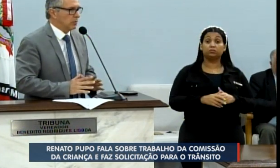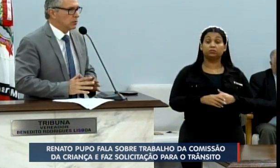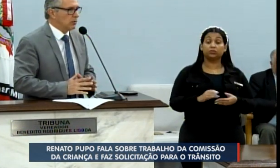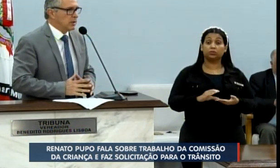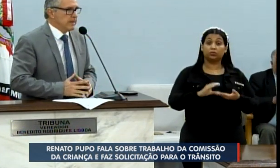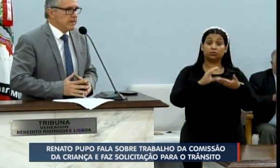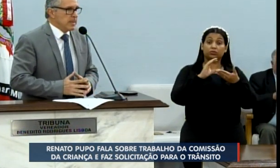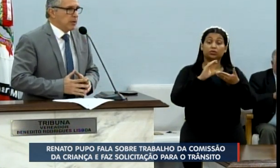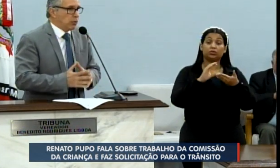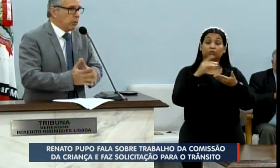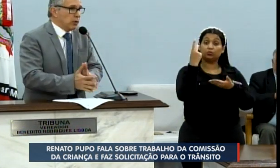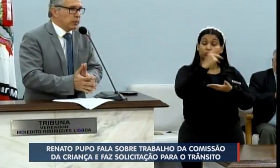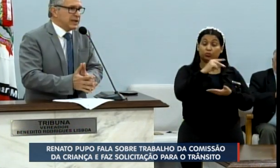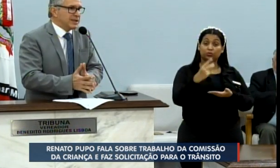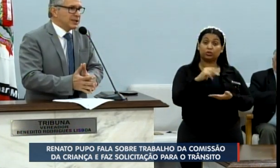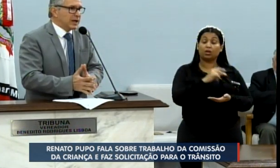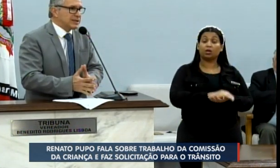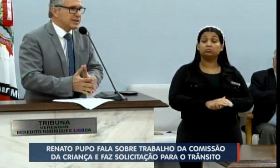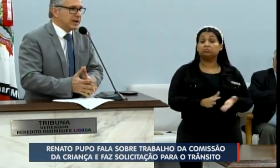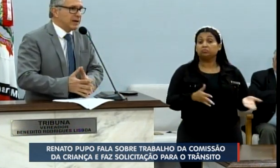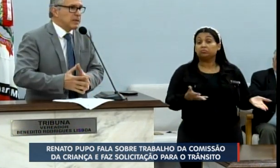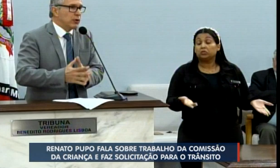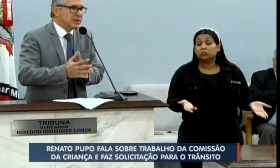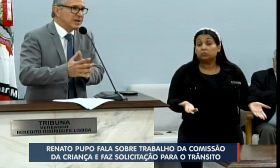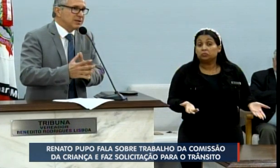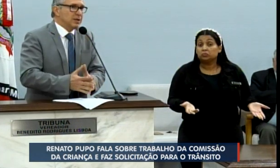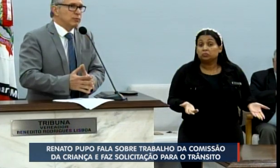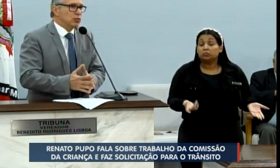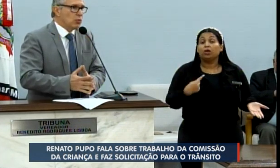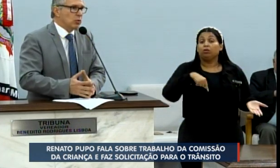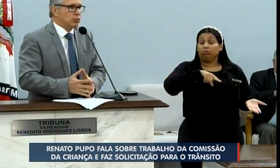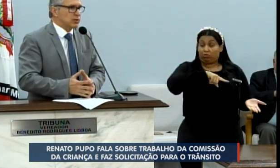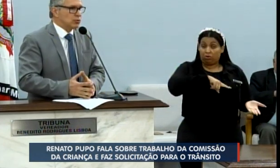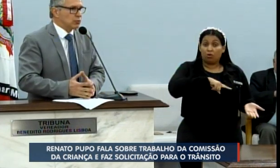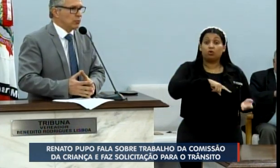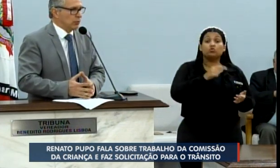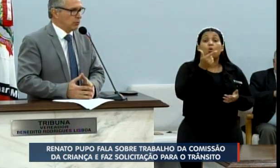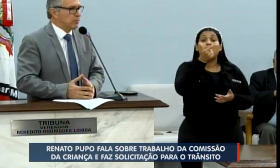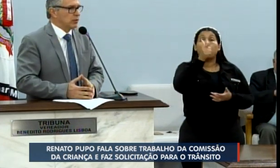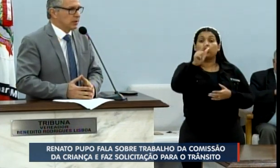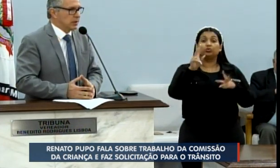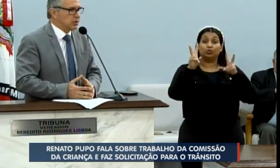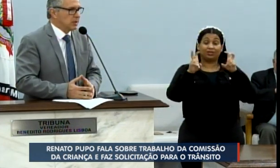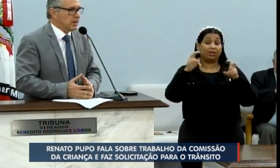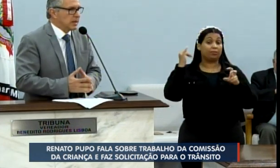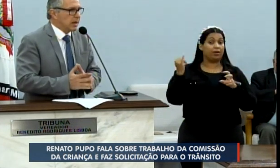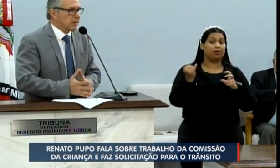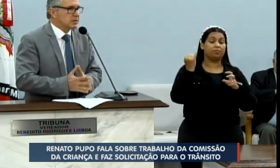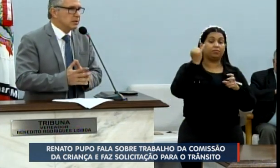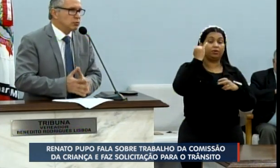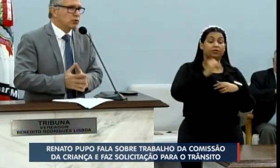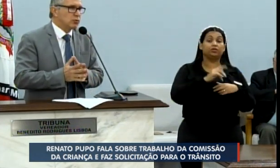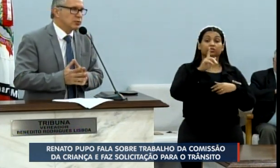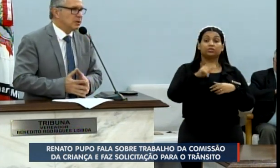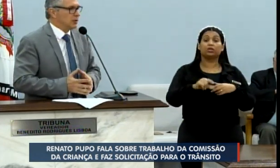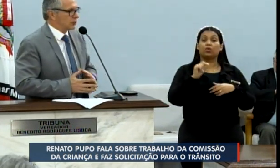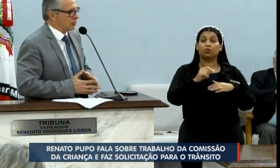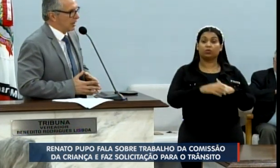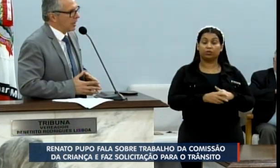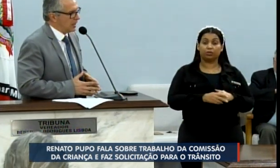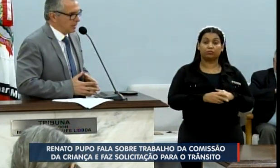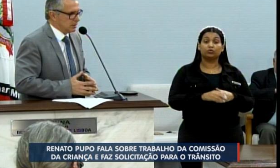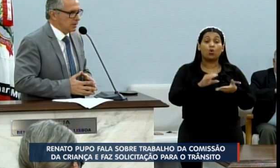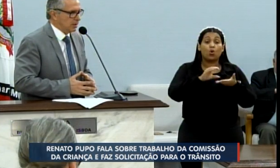vereador Robson, não, como não poderia deixar de ser, nós entramos num outro assunto muito importante, que é a questão dos